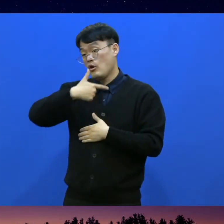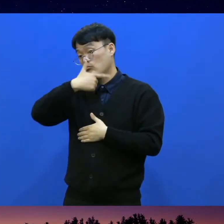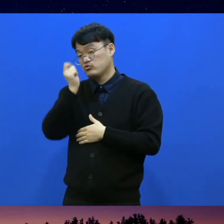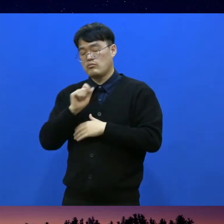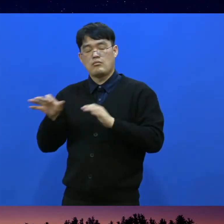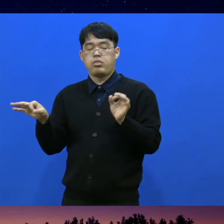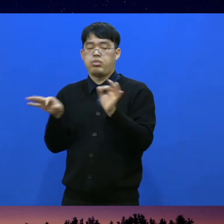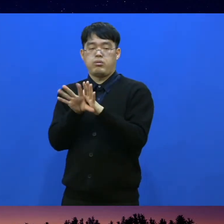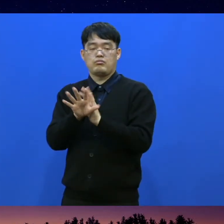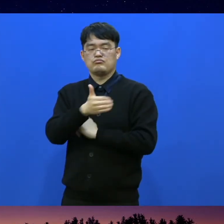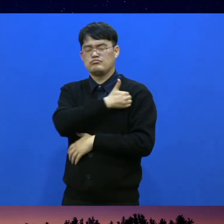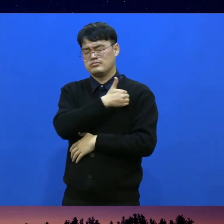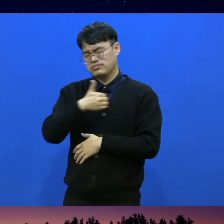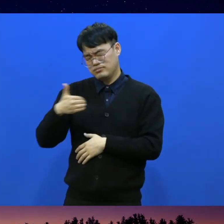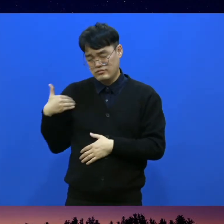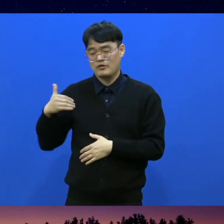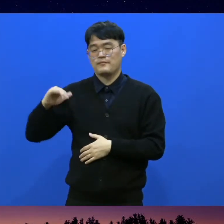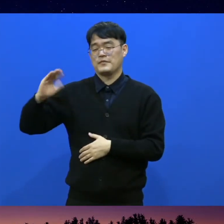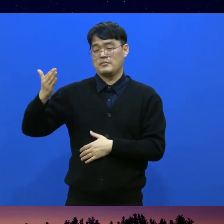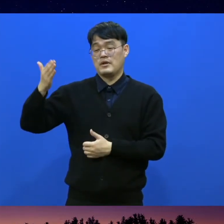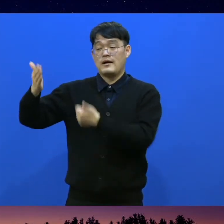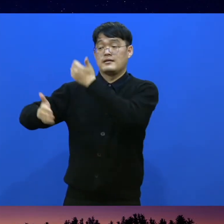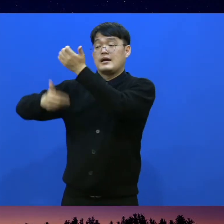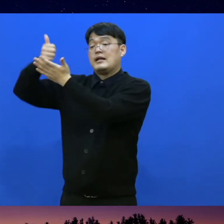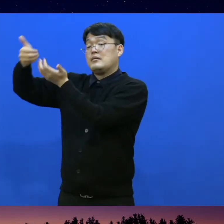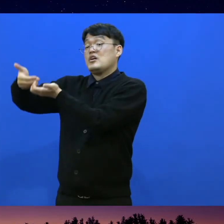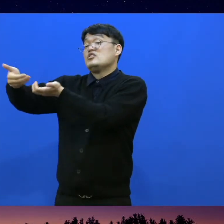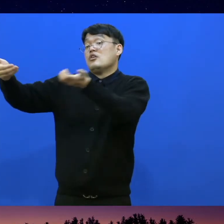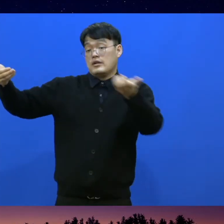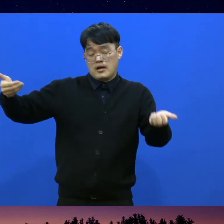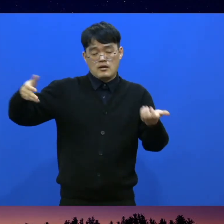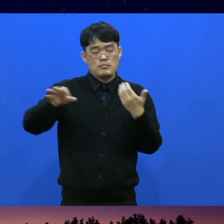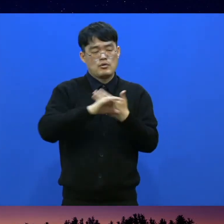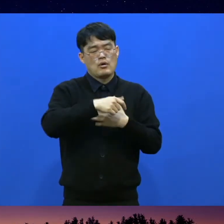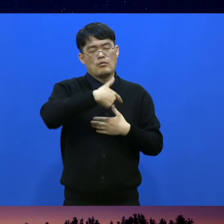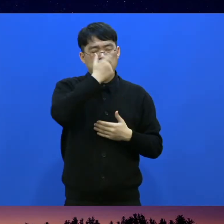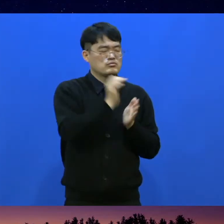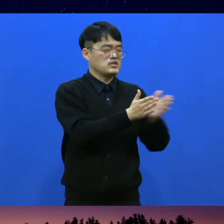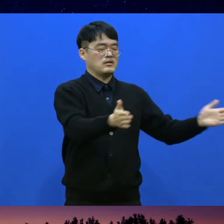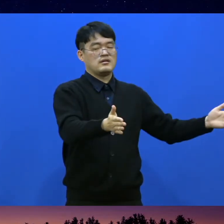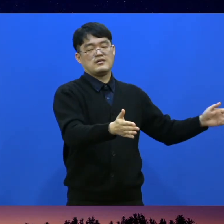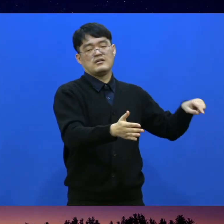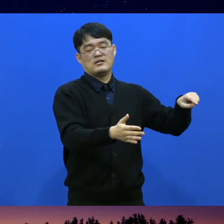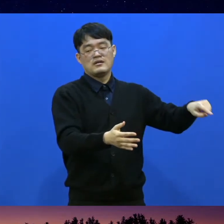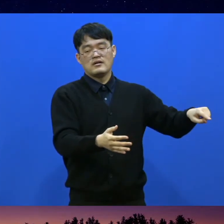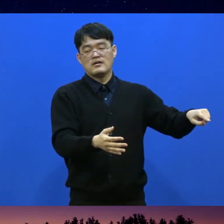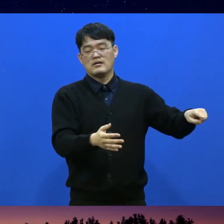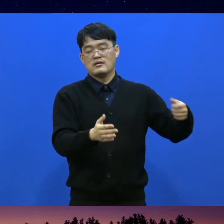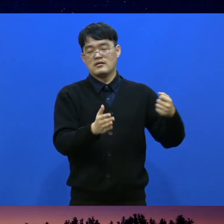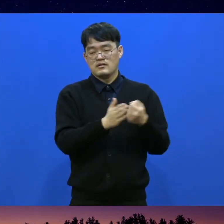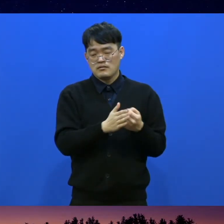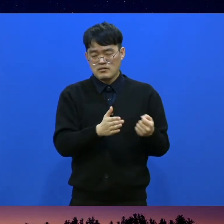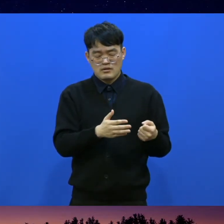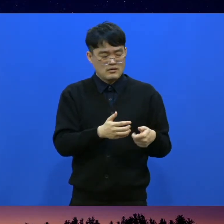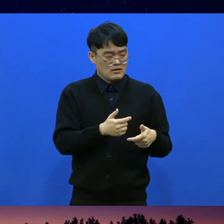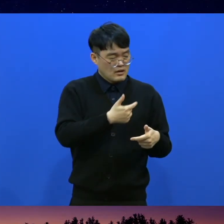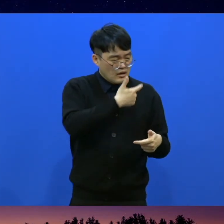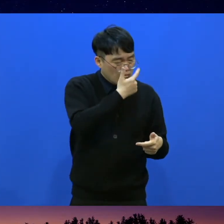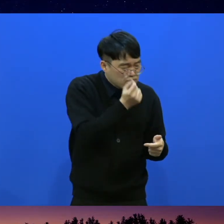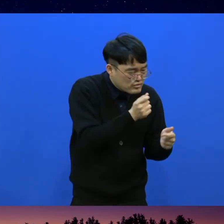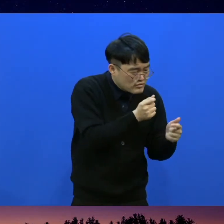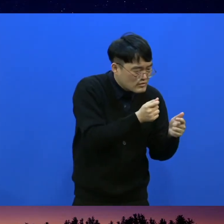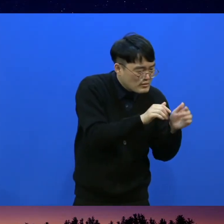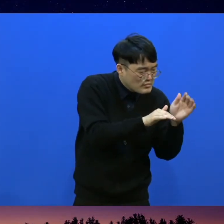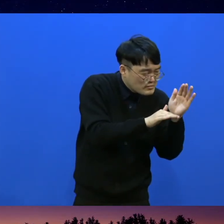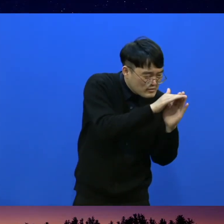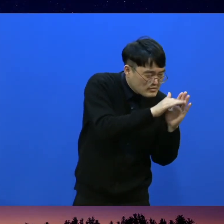하나님을 떠났기 때문에 결핍이 왔어요. 그 그래서 우리는 그 결핍 자체를 해결하기 위해서 우리가